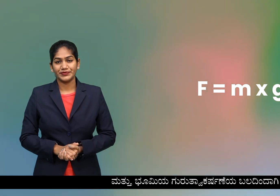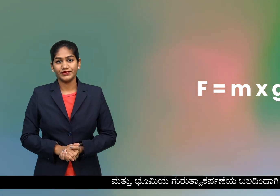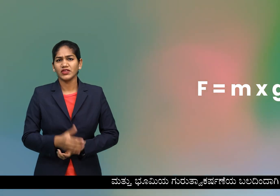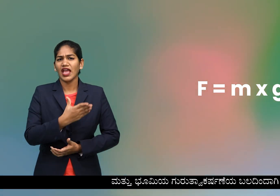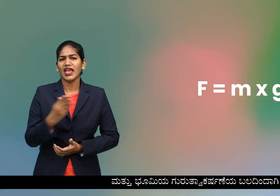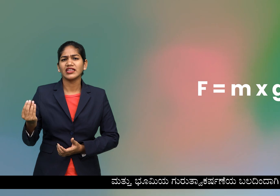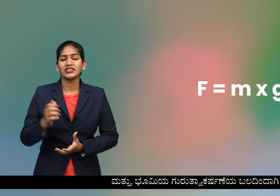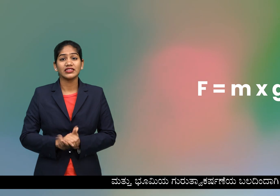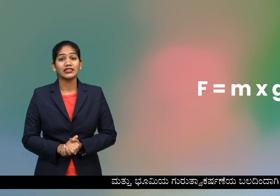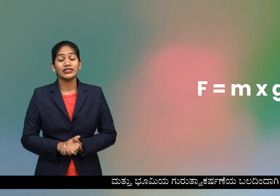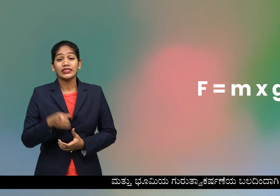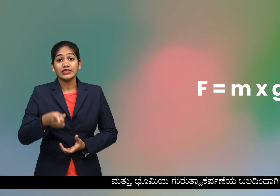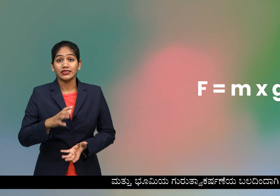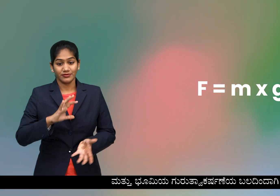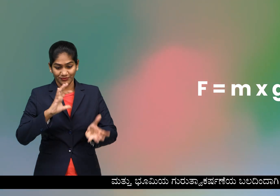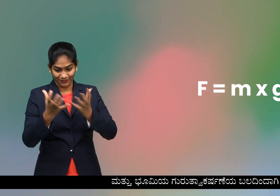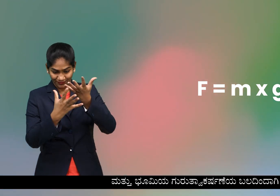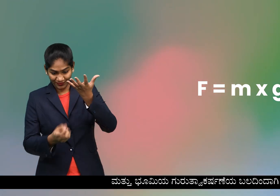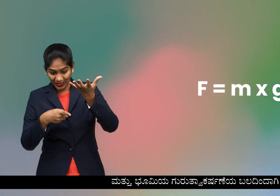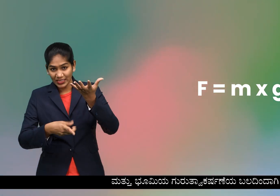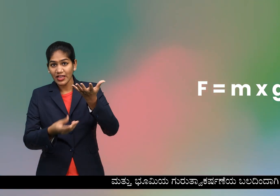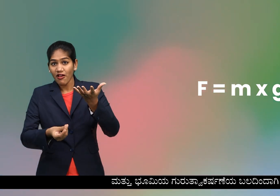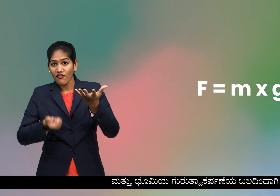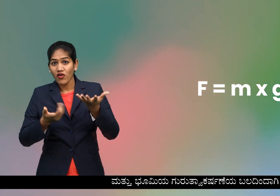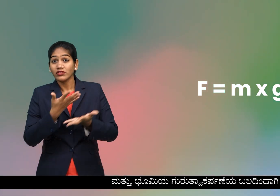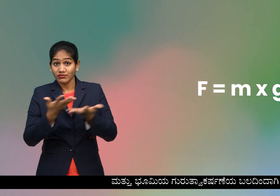ಮತ್ತು ಭೂಮಿಯ ಗುರುತ್ವಾಕರ್ಷಣೆಯ ಬಲದಿಂದಾಗಿ